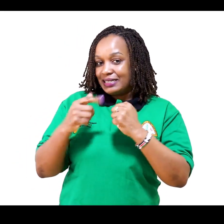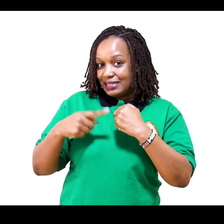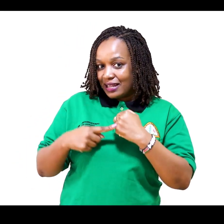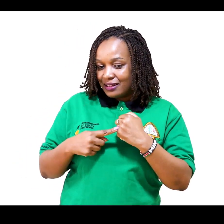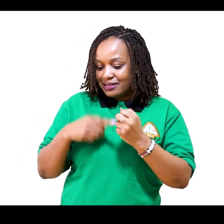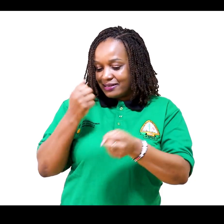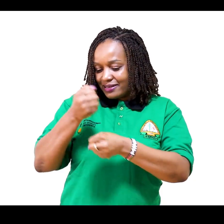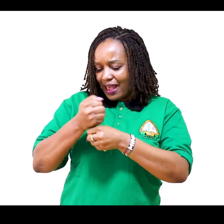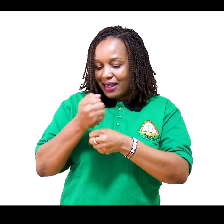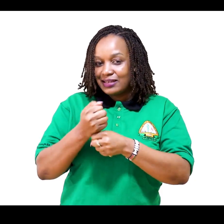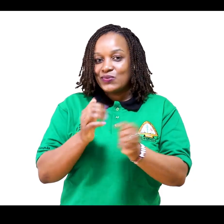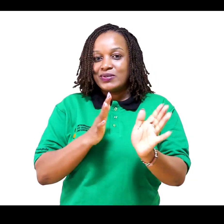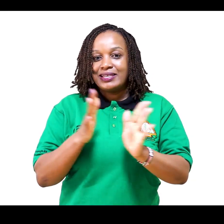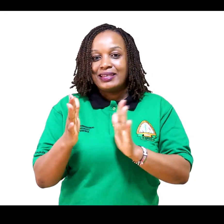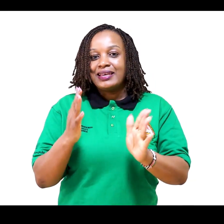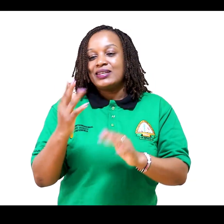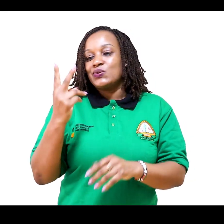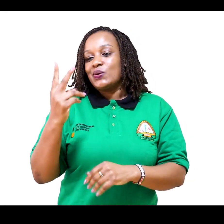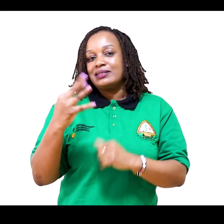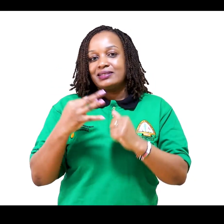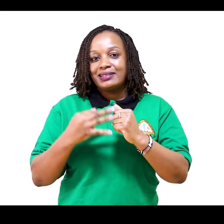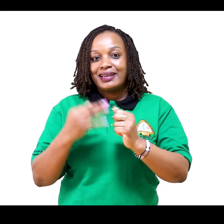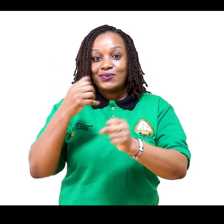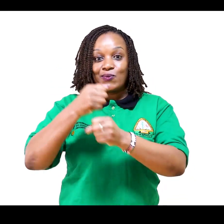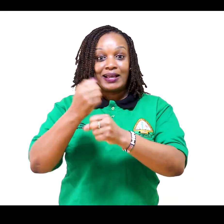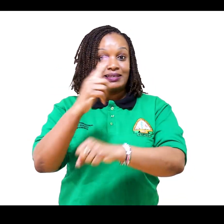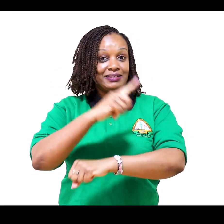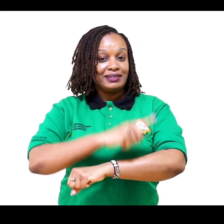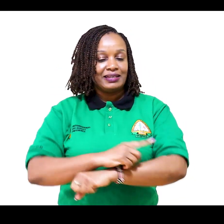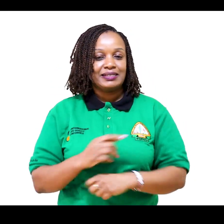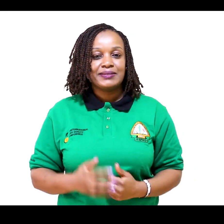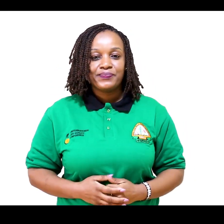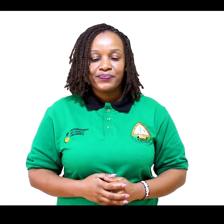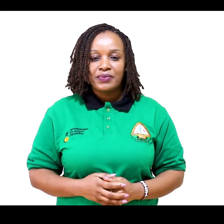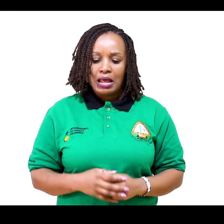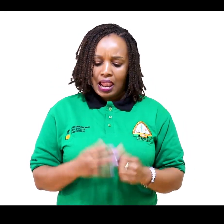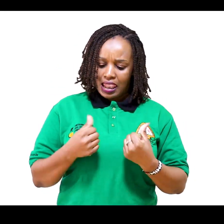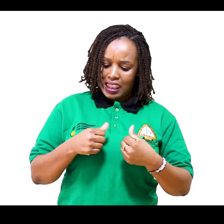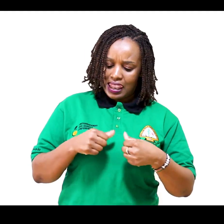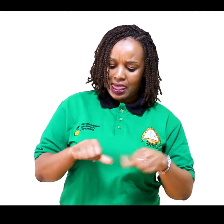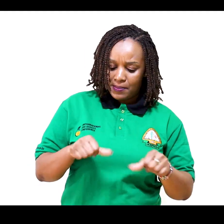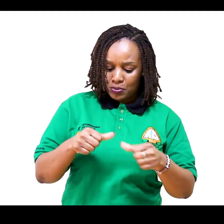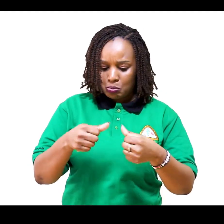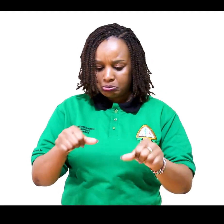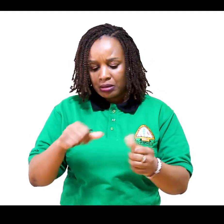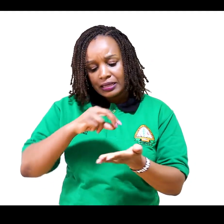2016 na hufanyika kwa siku 28 za kazi. Kwa mbegu zilizowekwa lebo